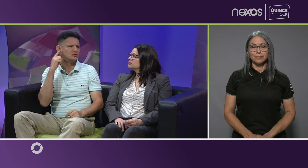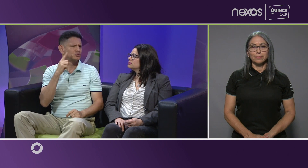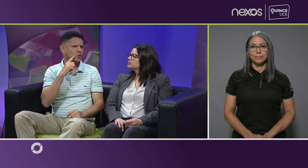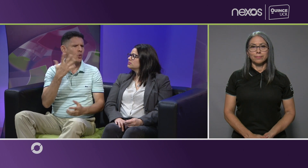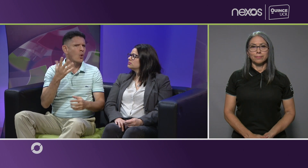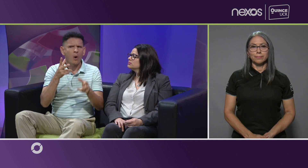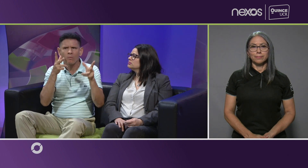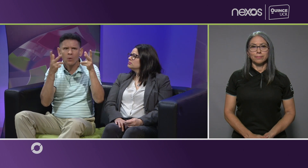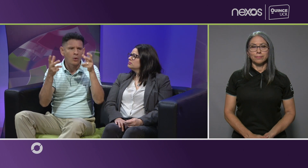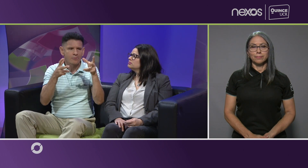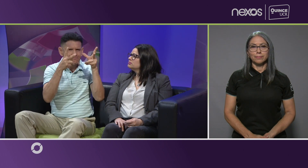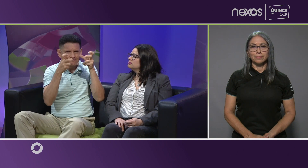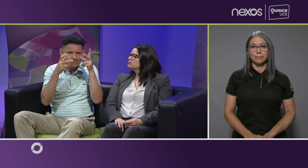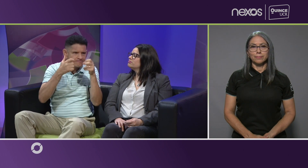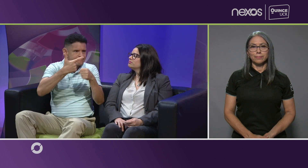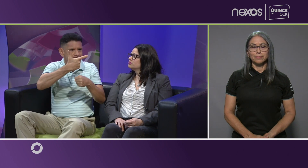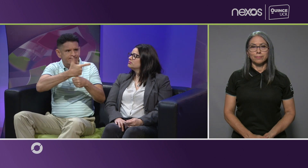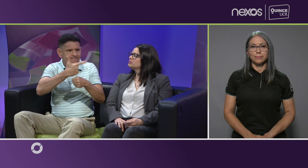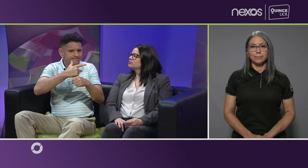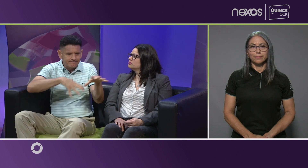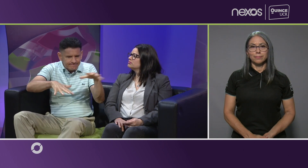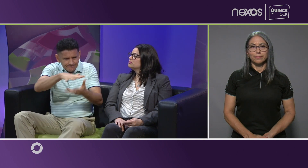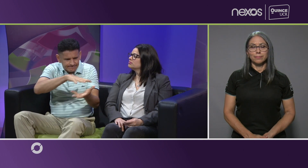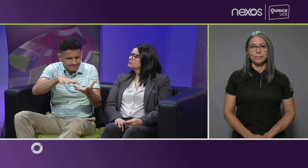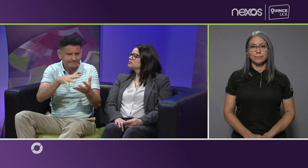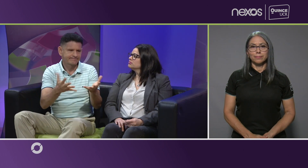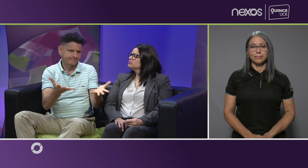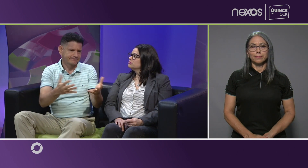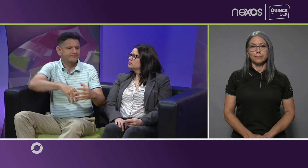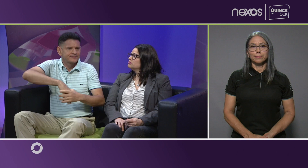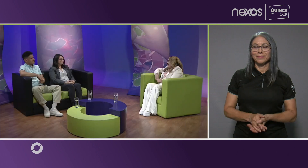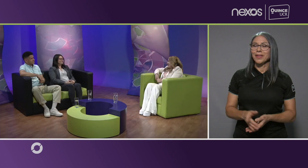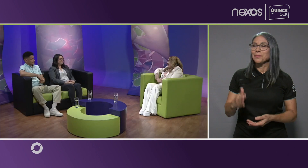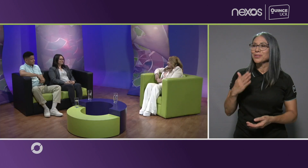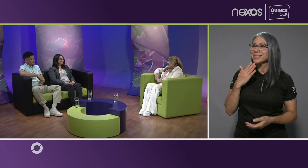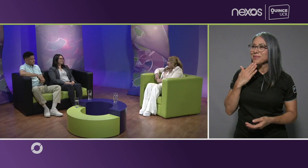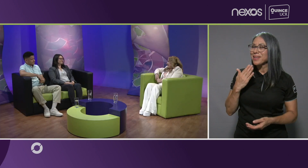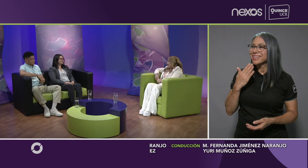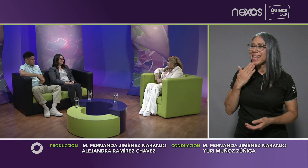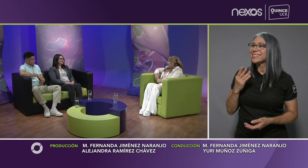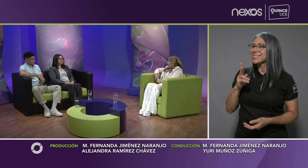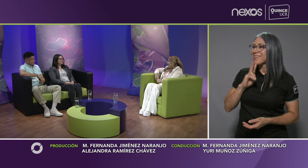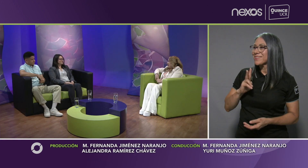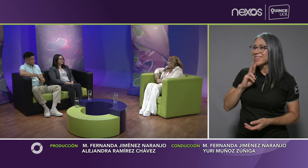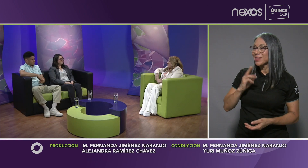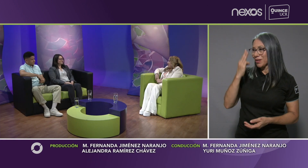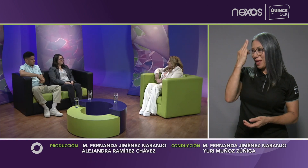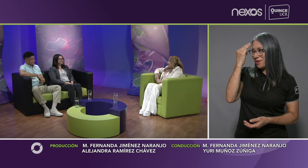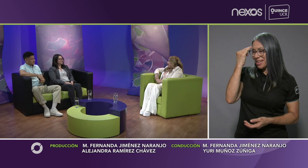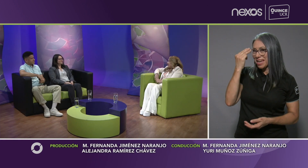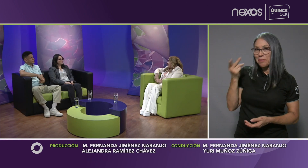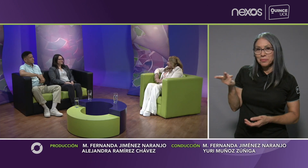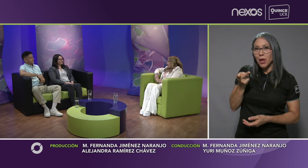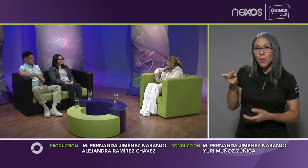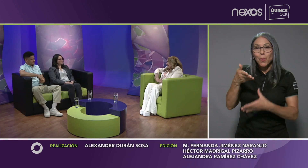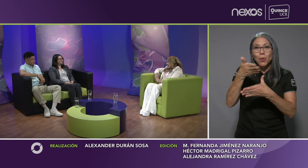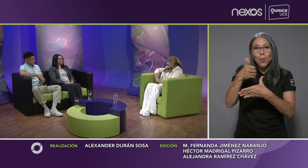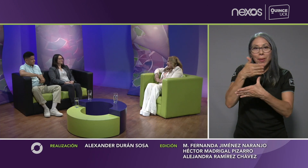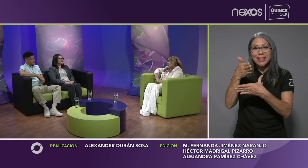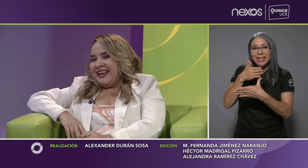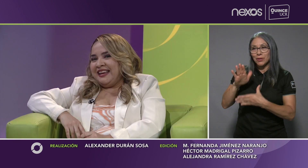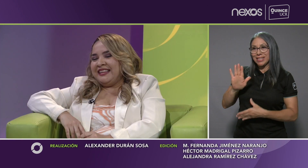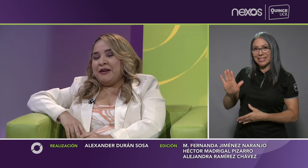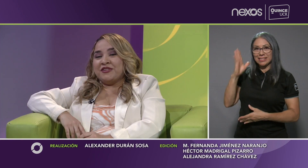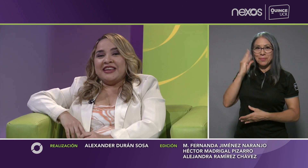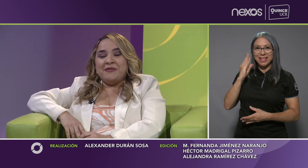otras maneras, pero ellos necesitan de la comunicación a través de la LESO. Muchísimas gracias a Víctor y a Melina por compartirnos esta